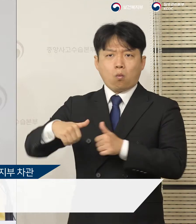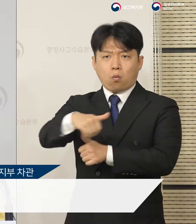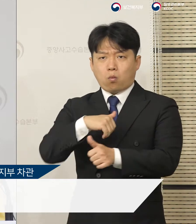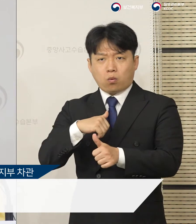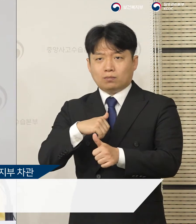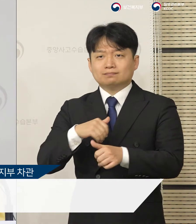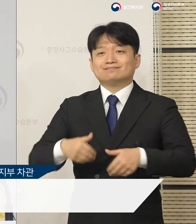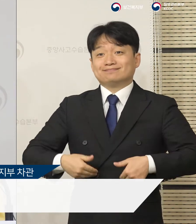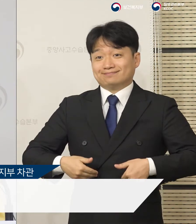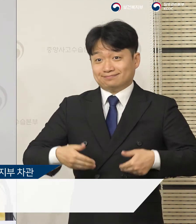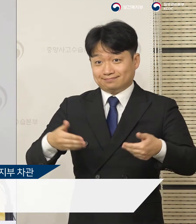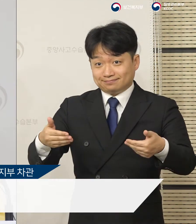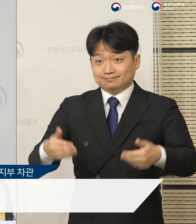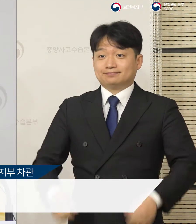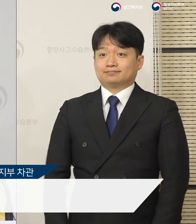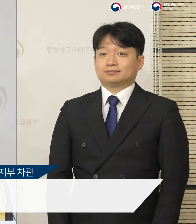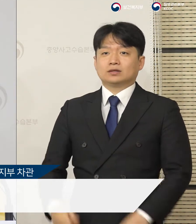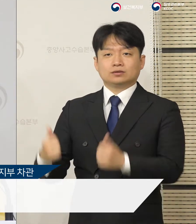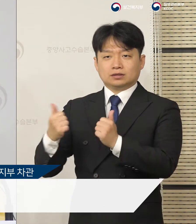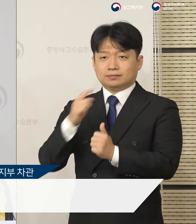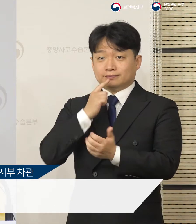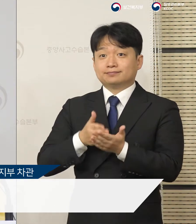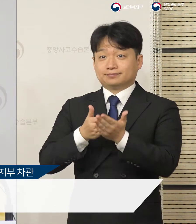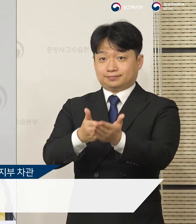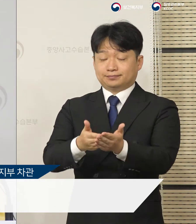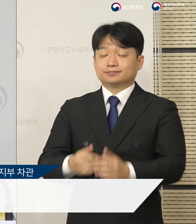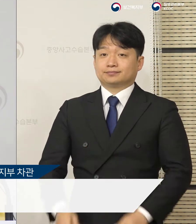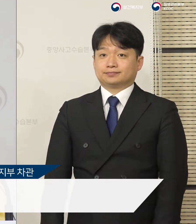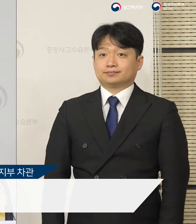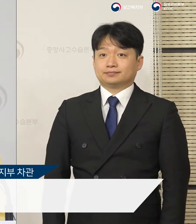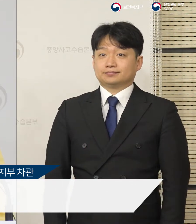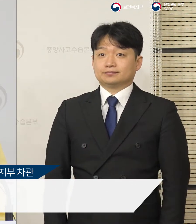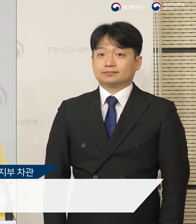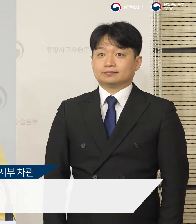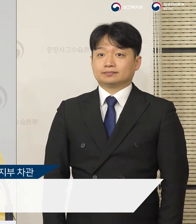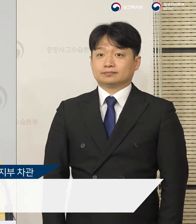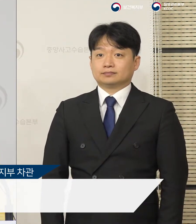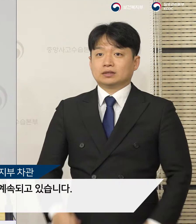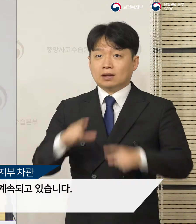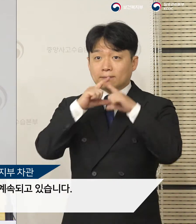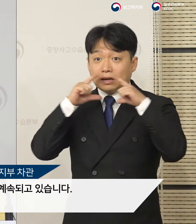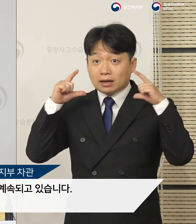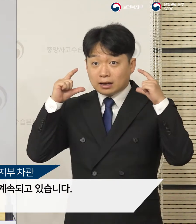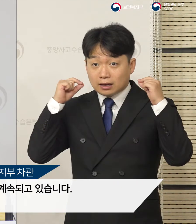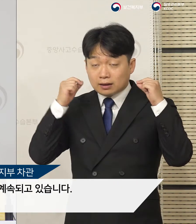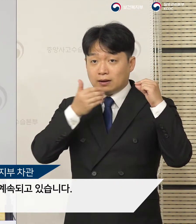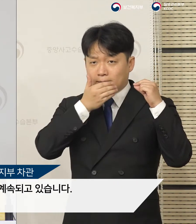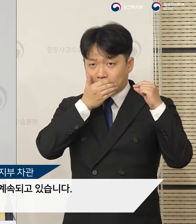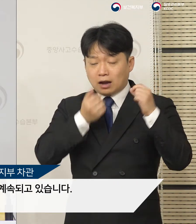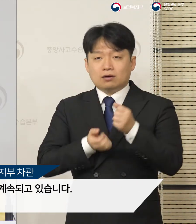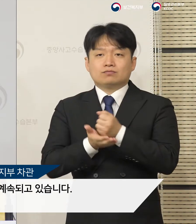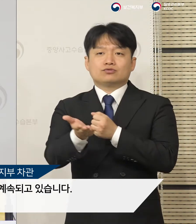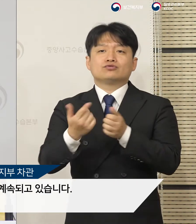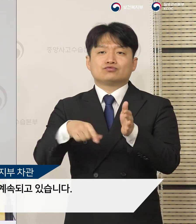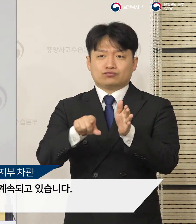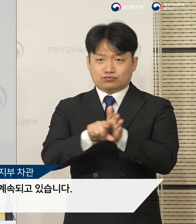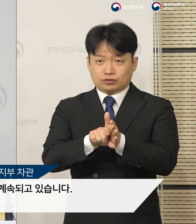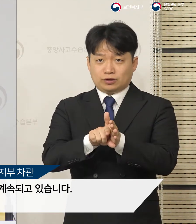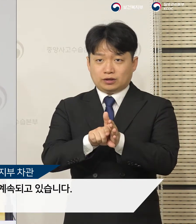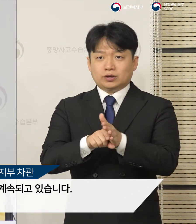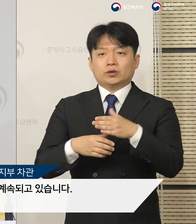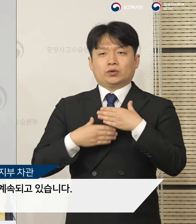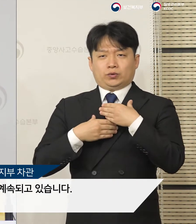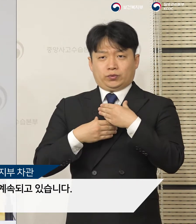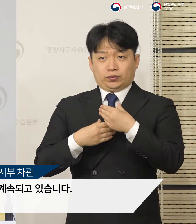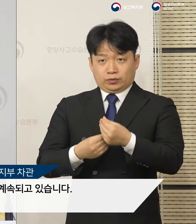공포감을 가질 필요가 없다고 TF는 강조하고 있습니다. 마스크의 수급을 안정화시키기 위한